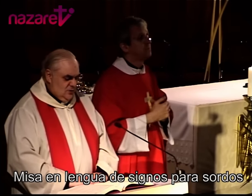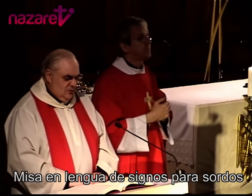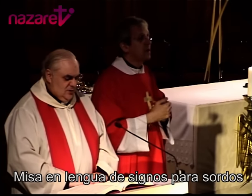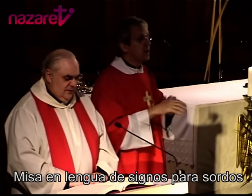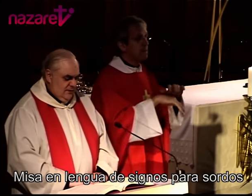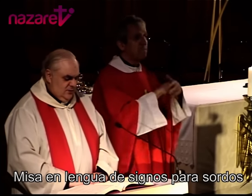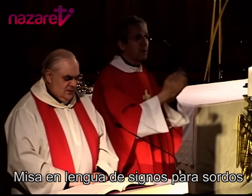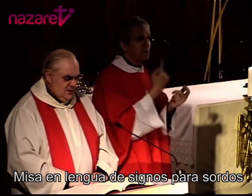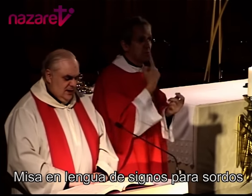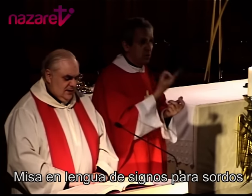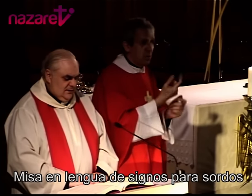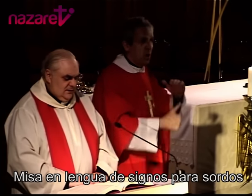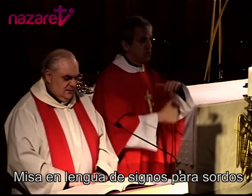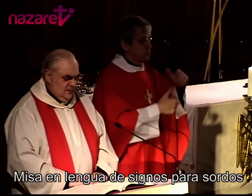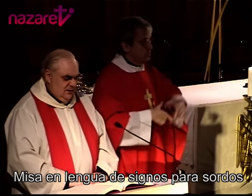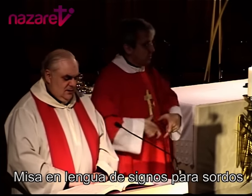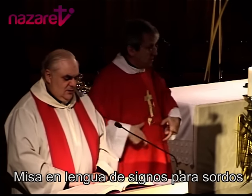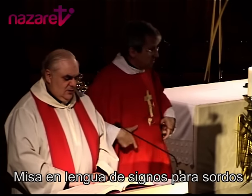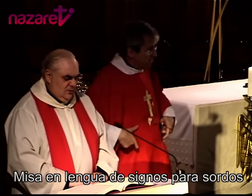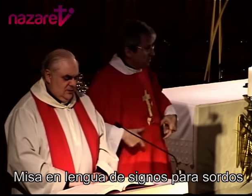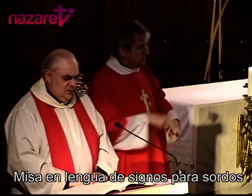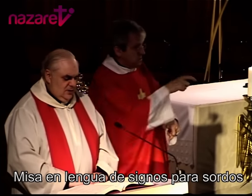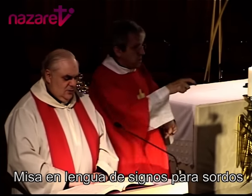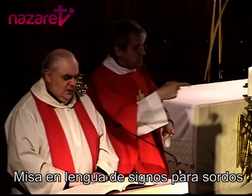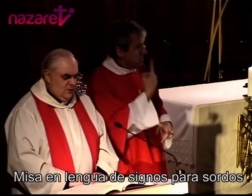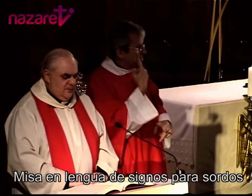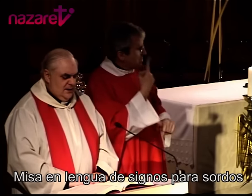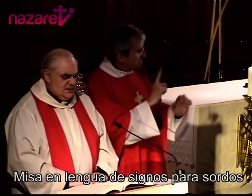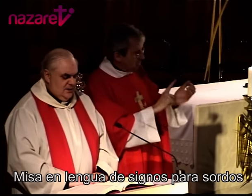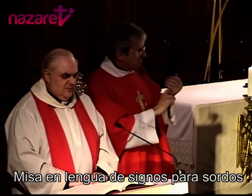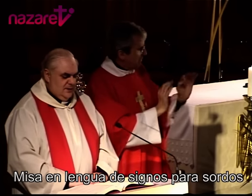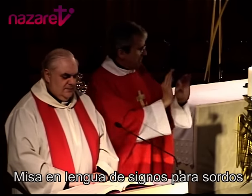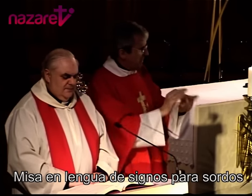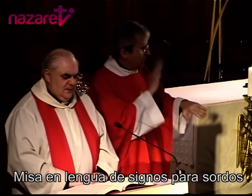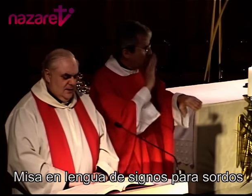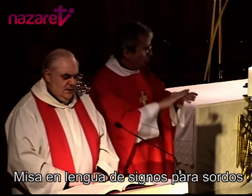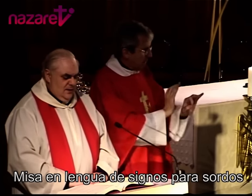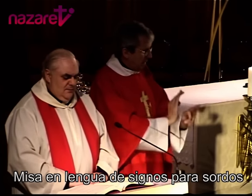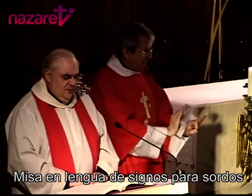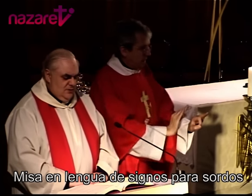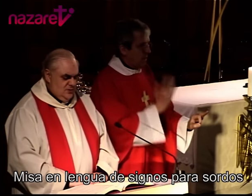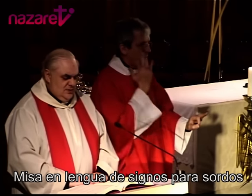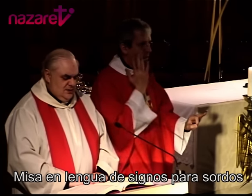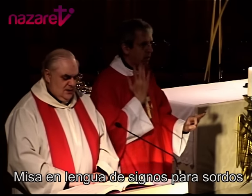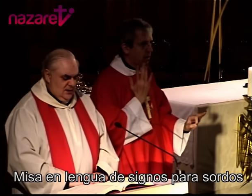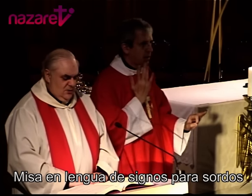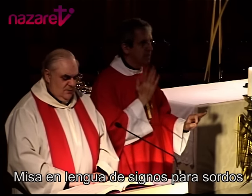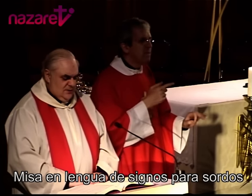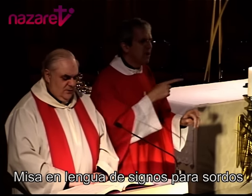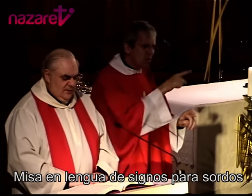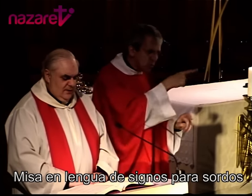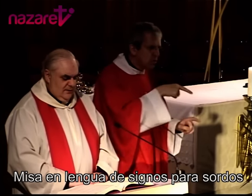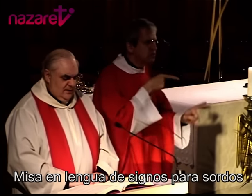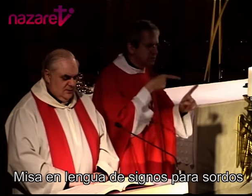dijo a los sumos sacerdotes y a la gente: «No encuentro ninguna culpa en este hombre». Pero ellos insistían con